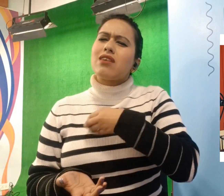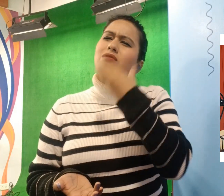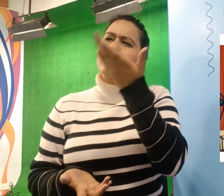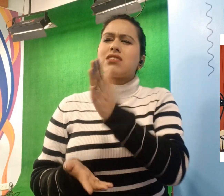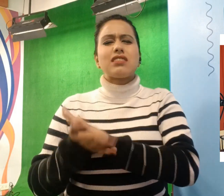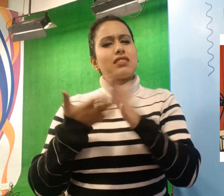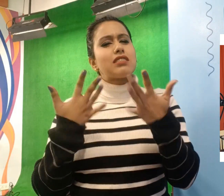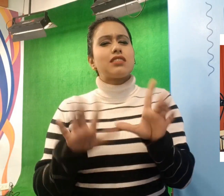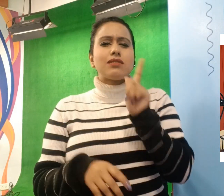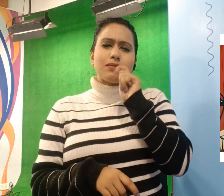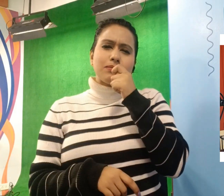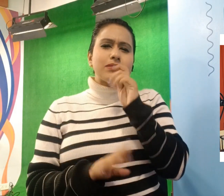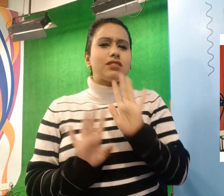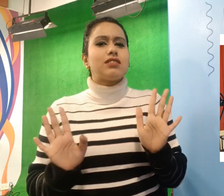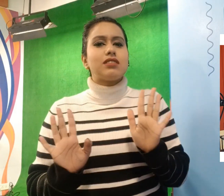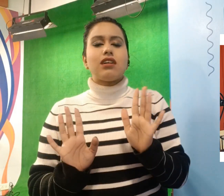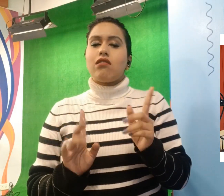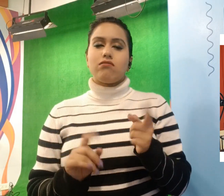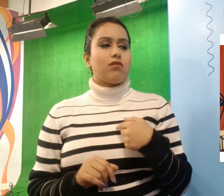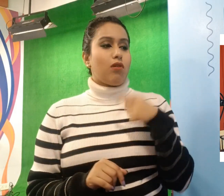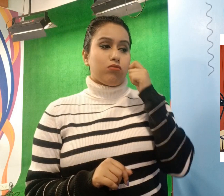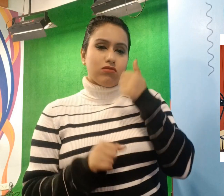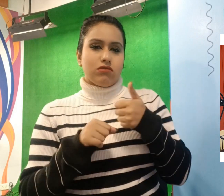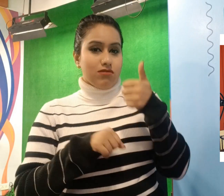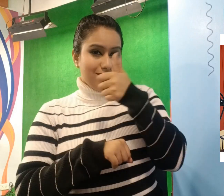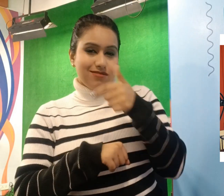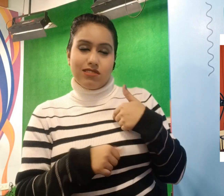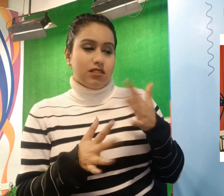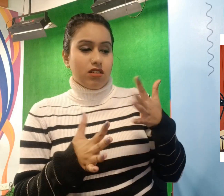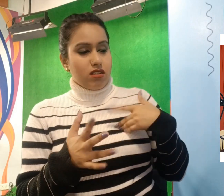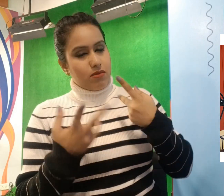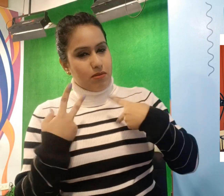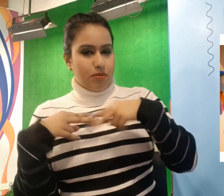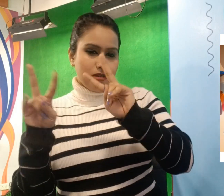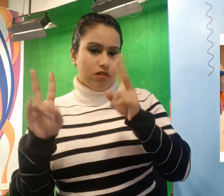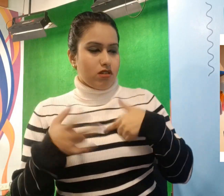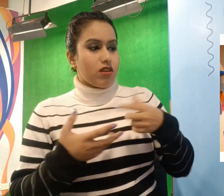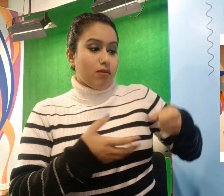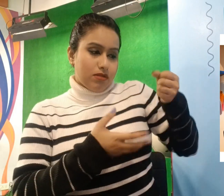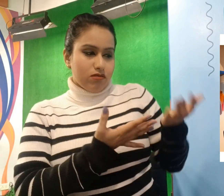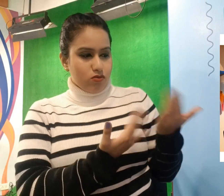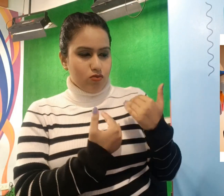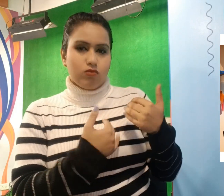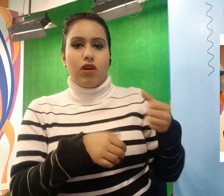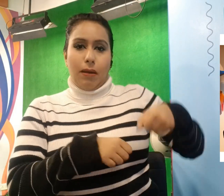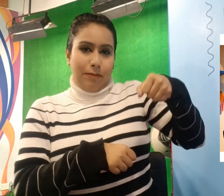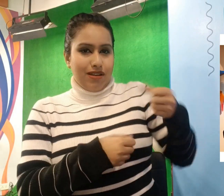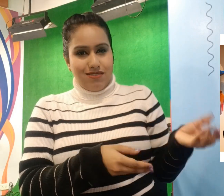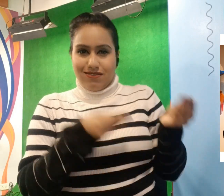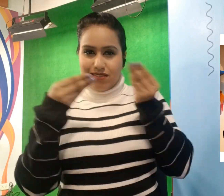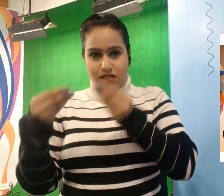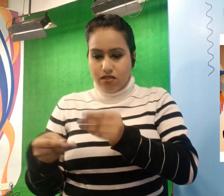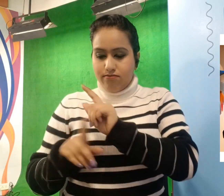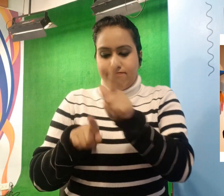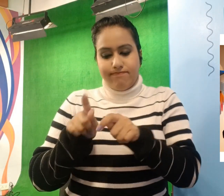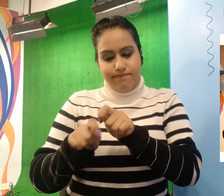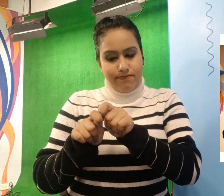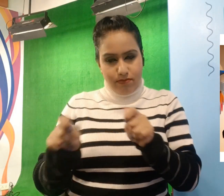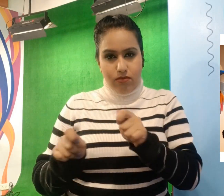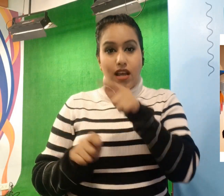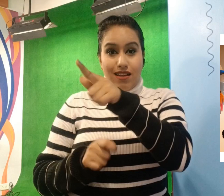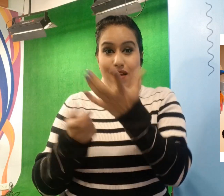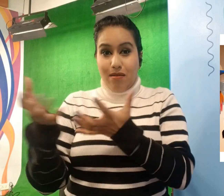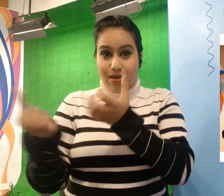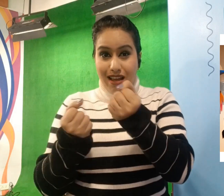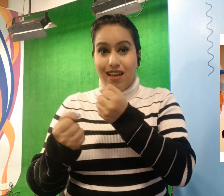आप तो ऊंट लेके आओ, बात खत्म हो गई, किसी को पता नहीं चलेगा। व्यापारी ने कहा, नहीं मैं वापस लौटाने जाऊंगा। व्यापारी ने वो मखमल की थैली ली और लेकर के वापस